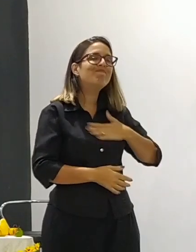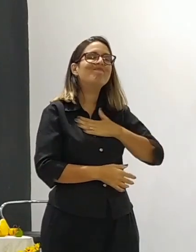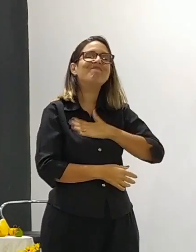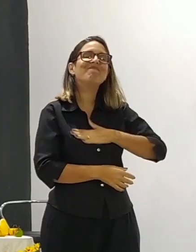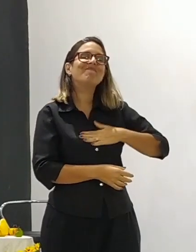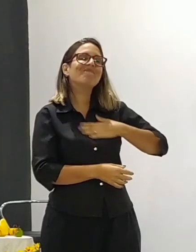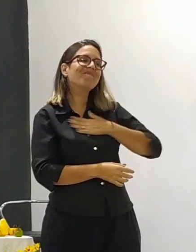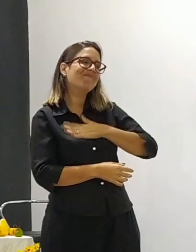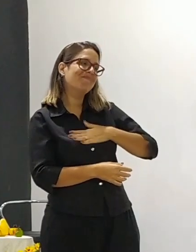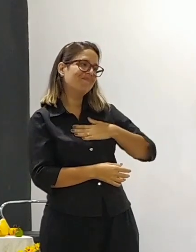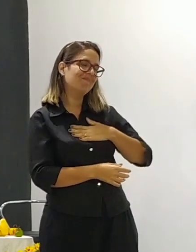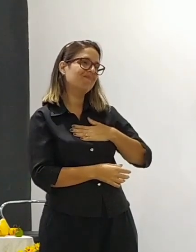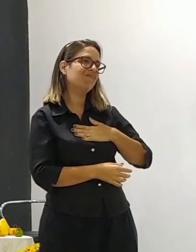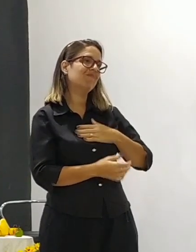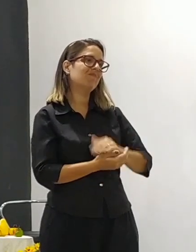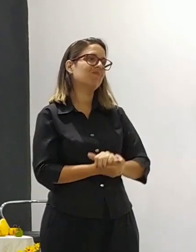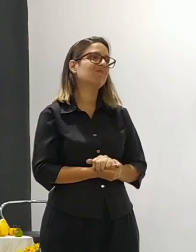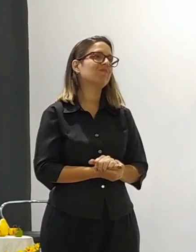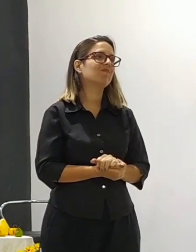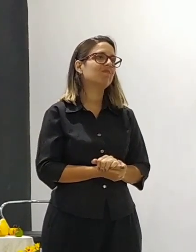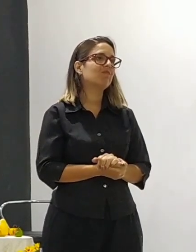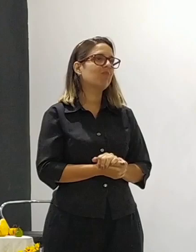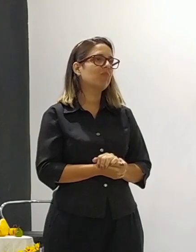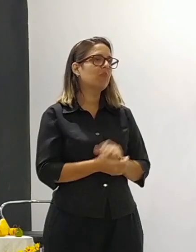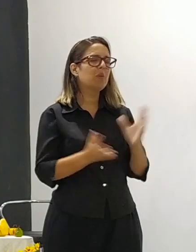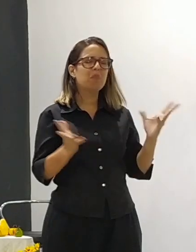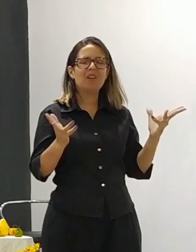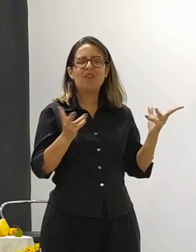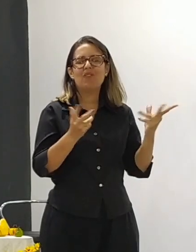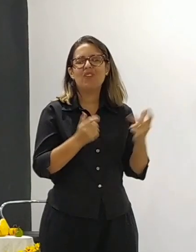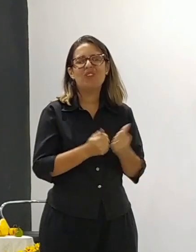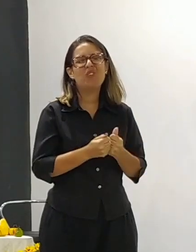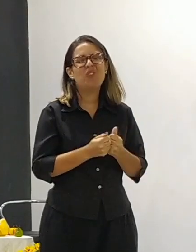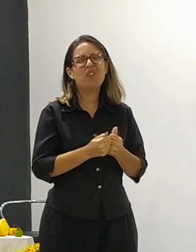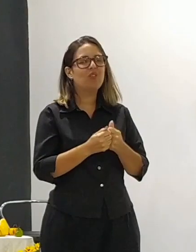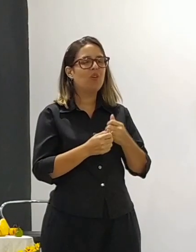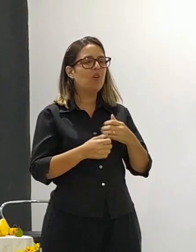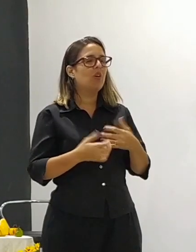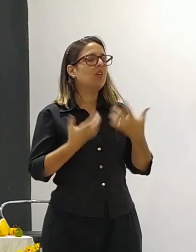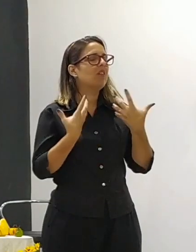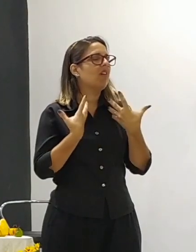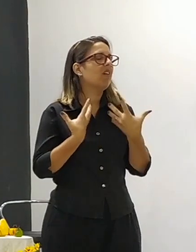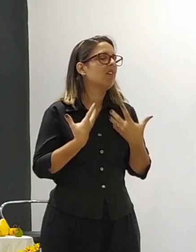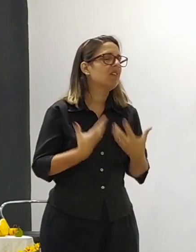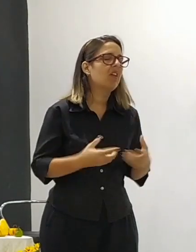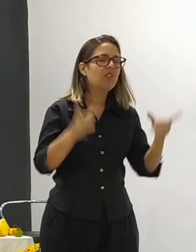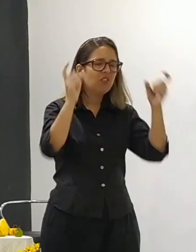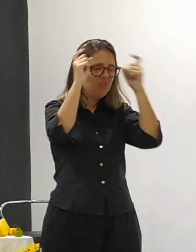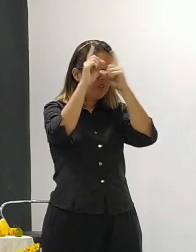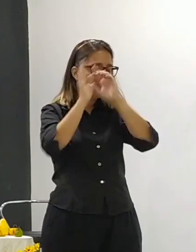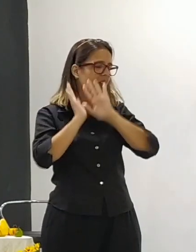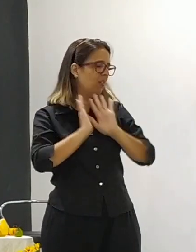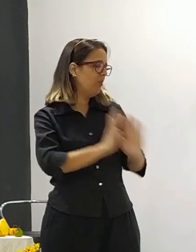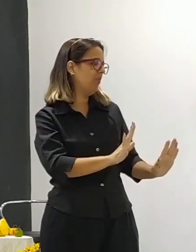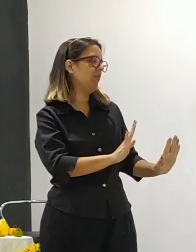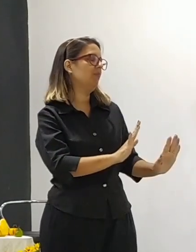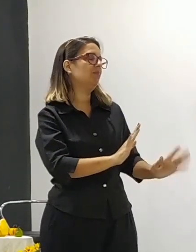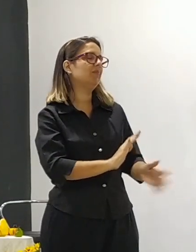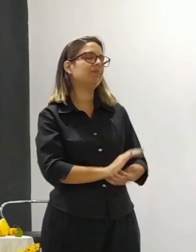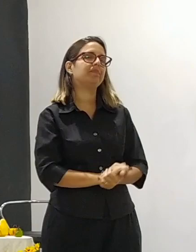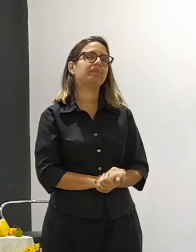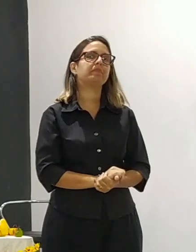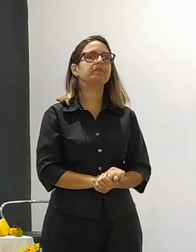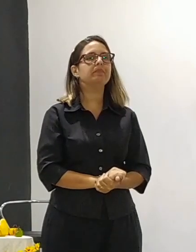irmão. Isso compensa todo o cansaço. Compensa toda a dificuldade. Aleluia.